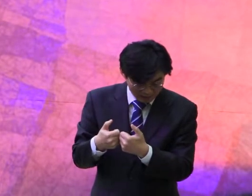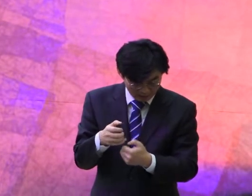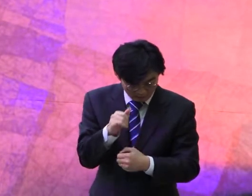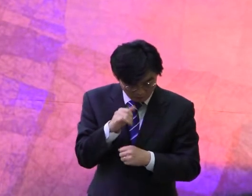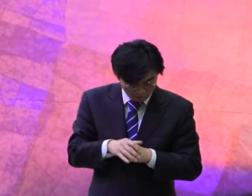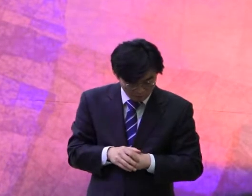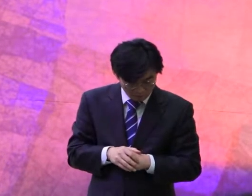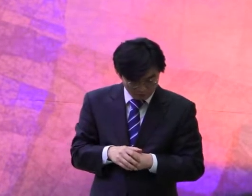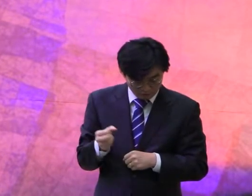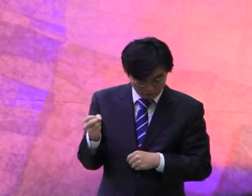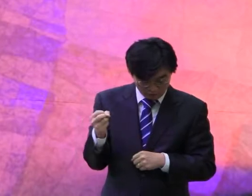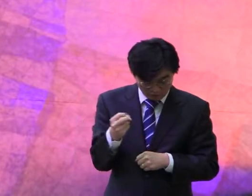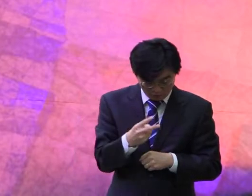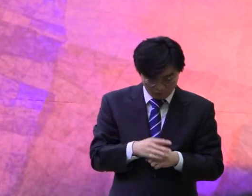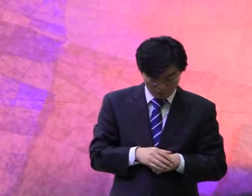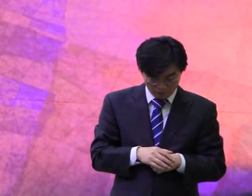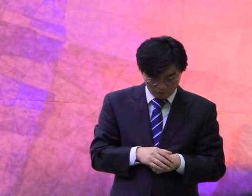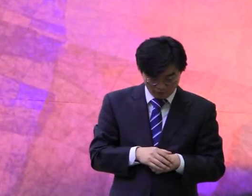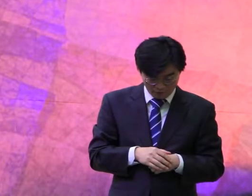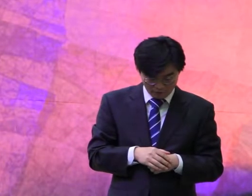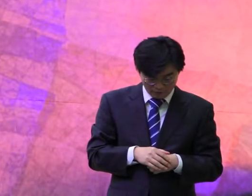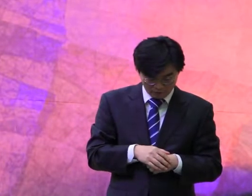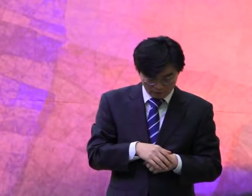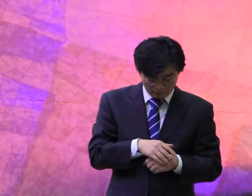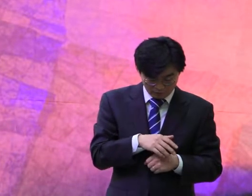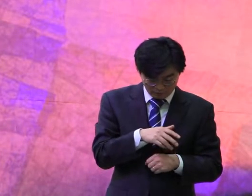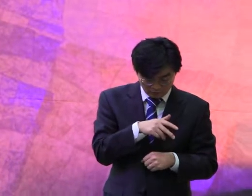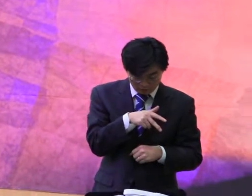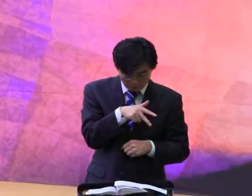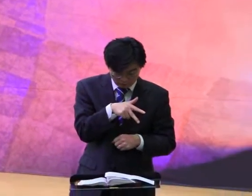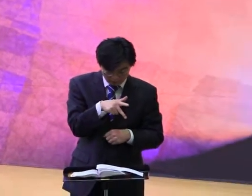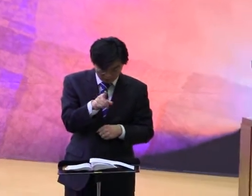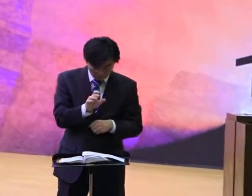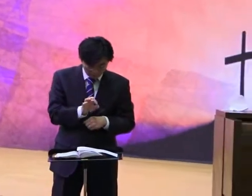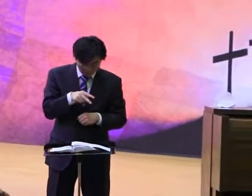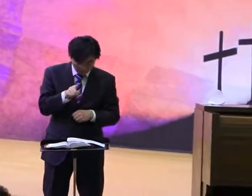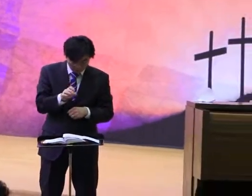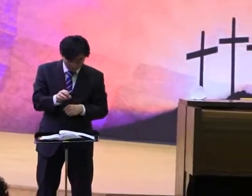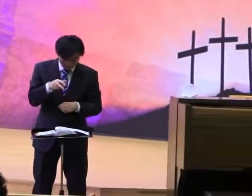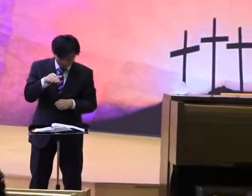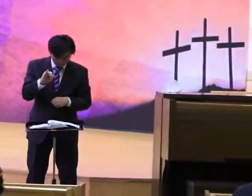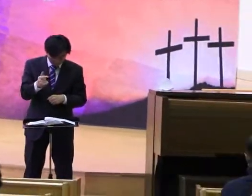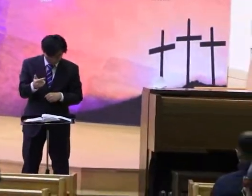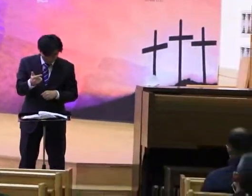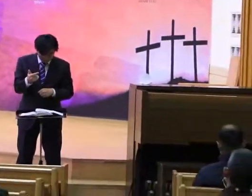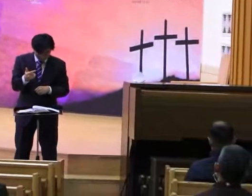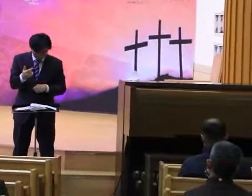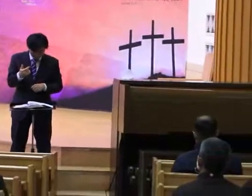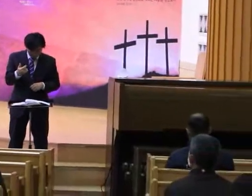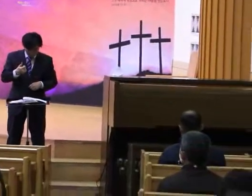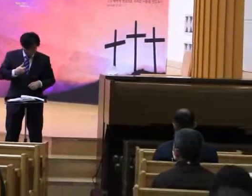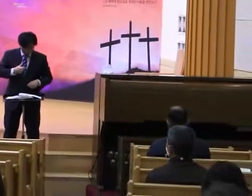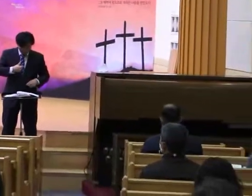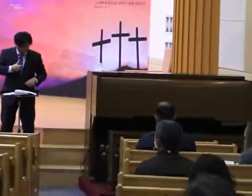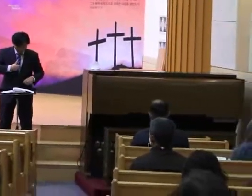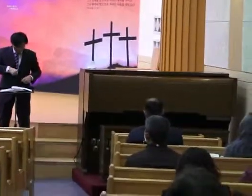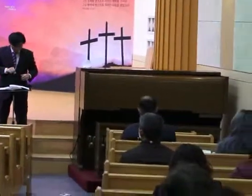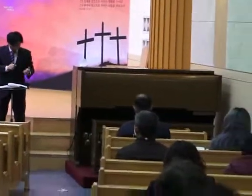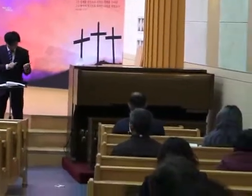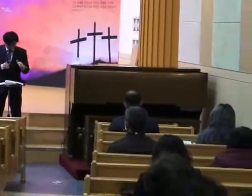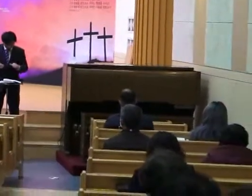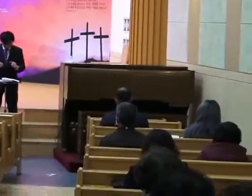소식입니다. 정성진 은퇴 안수 집사님의 차남이 하나님의 부르심을 받았는데, 빈소는 내일 오후에